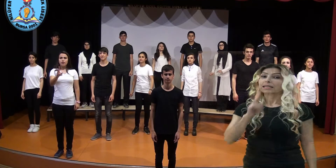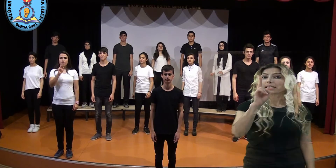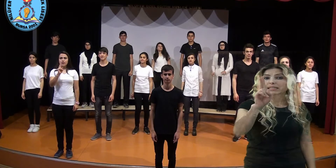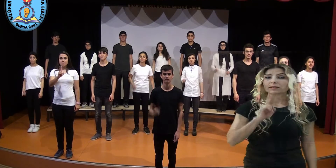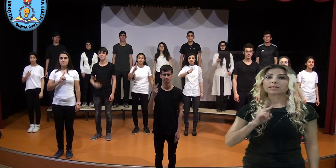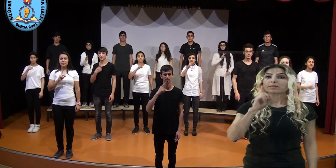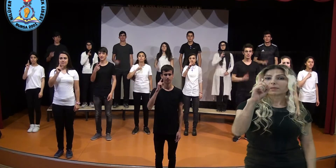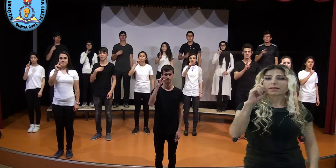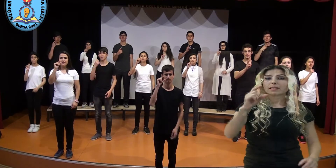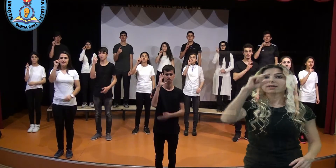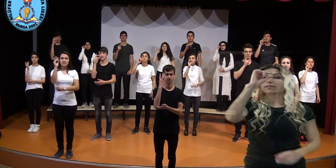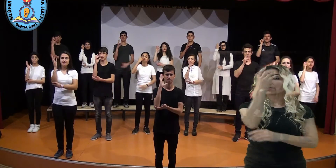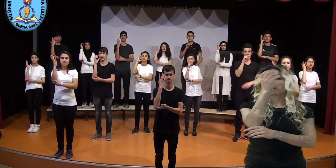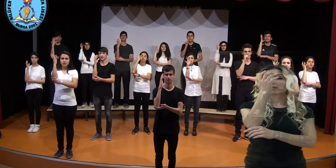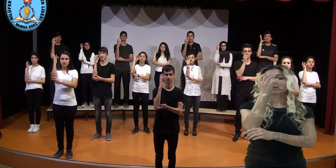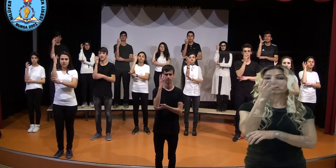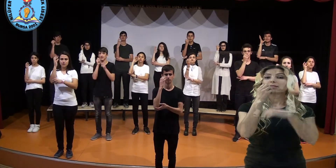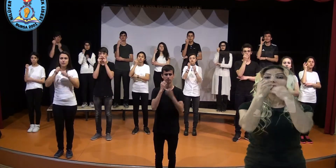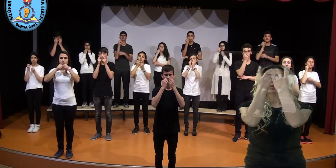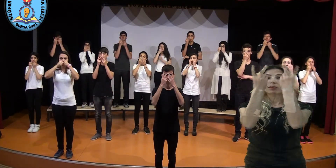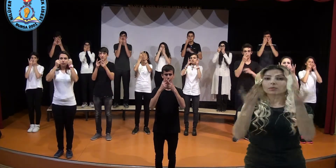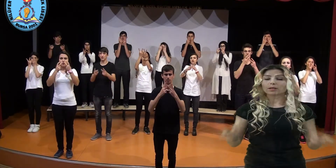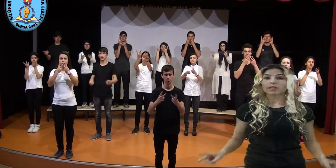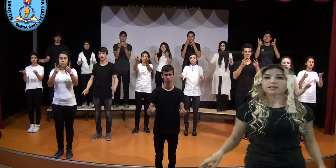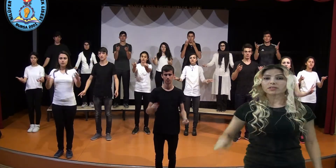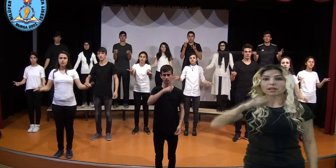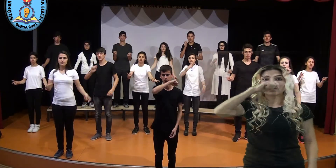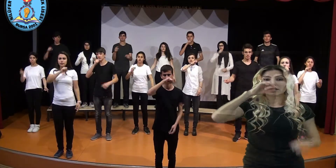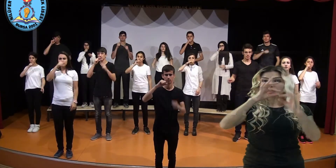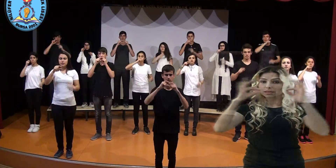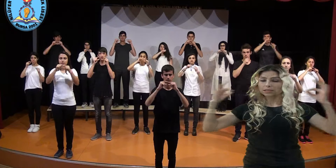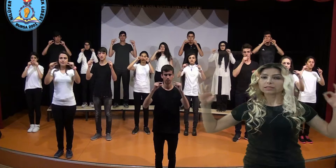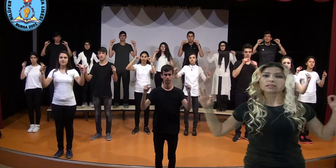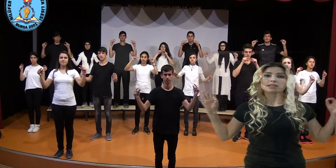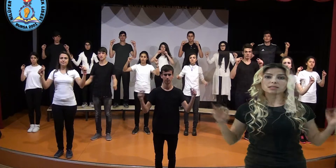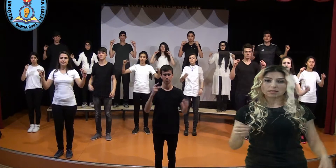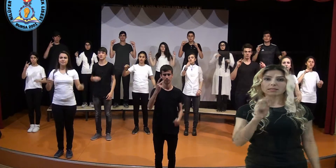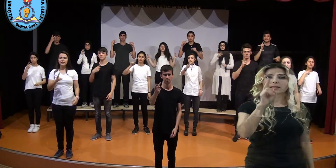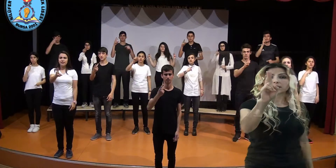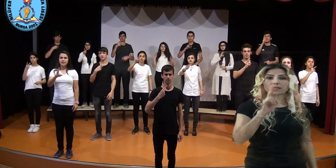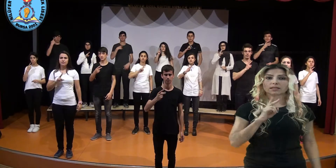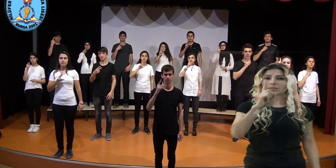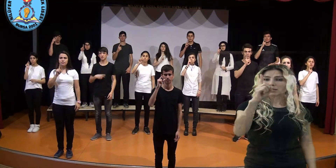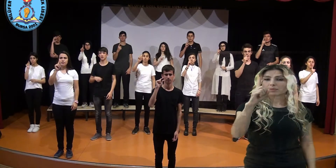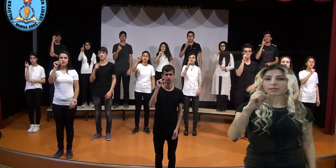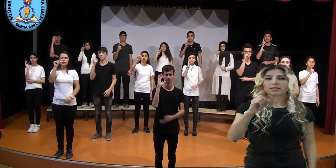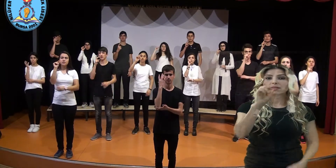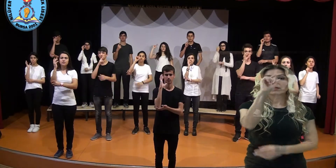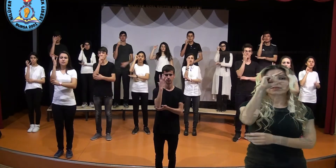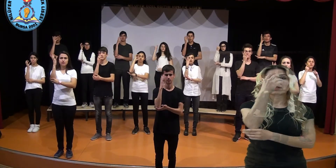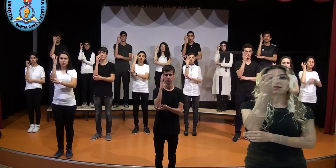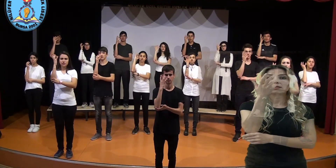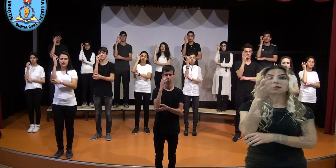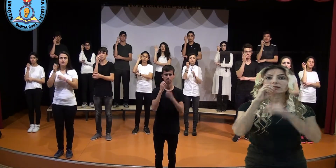İkimiz bir fidanım, güller açan damlıyız. İkimiz bir